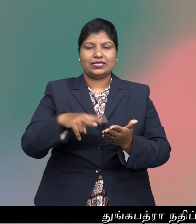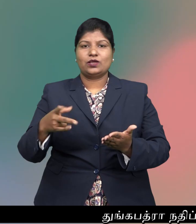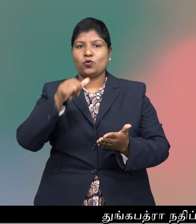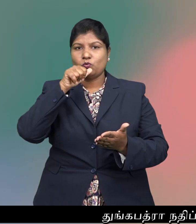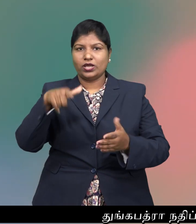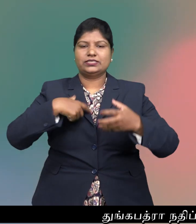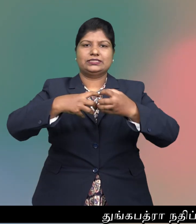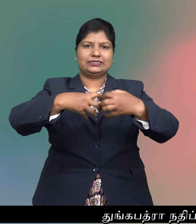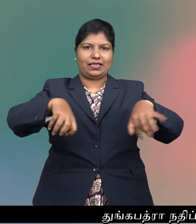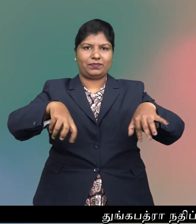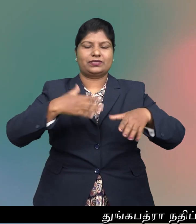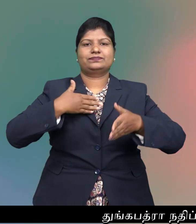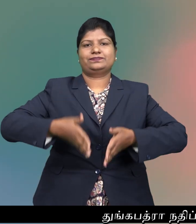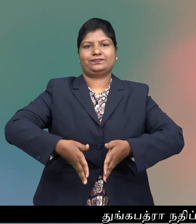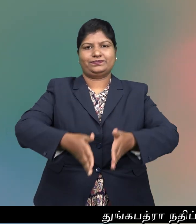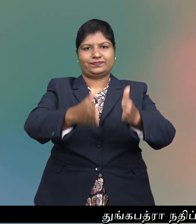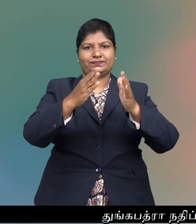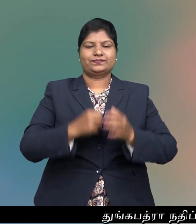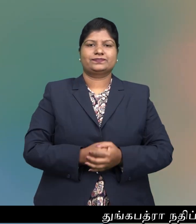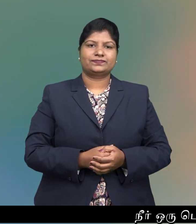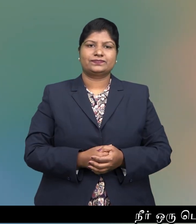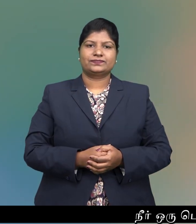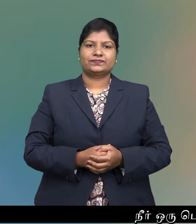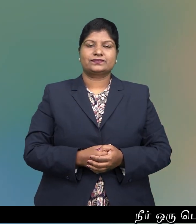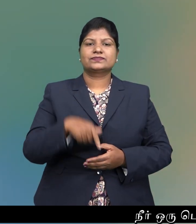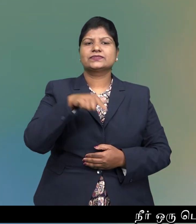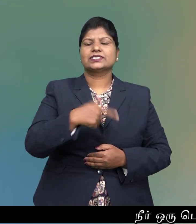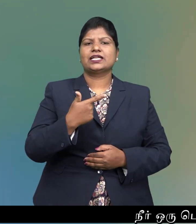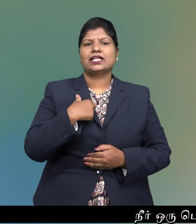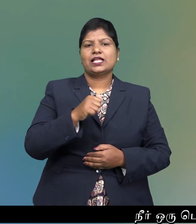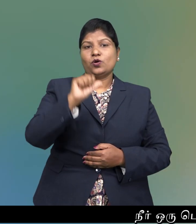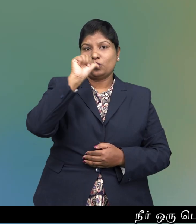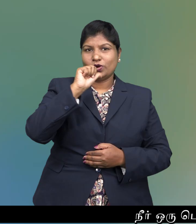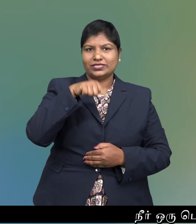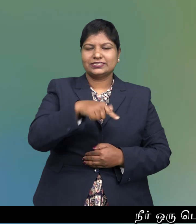நீர் ஒரு பொதுவான குளம் வளம்.